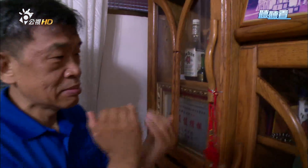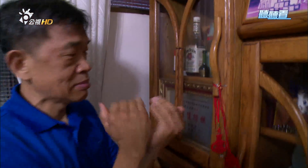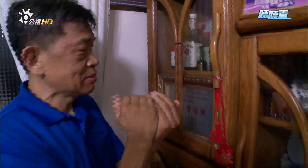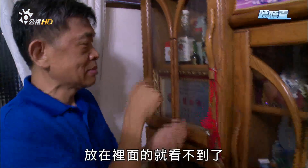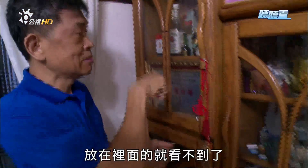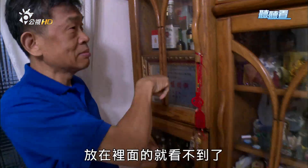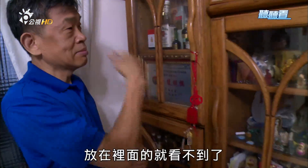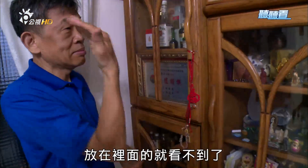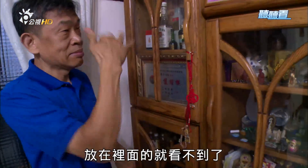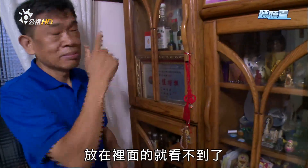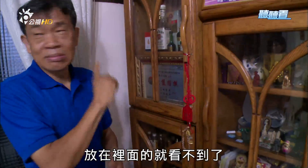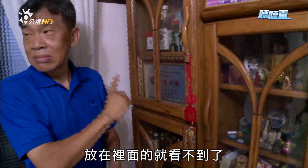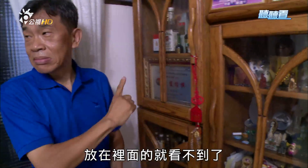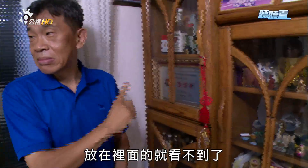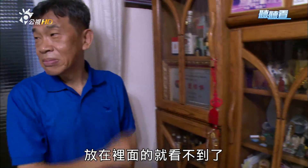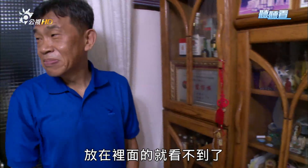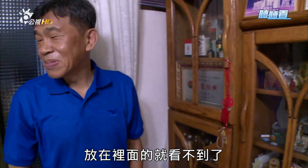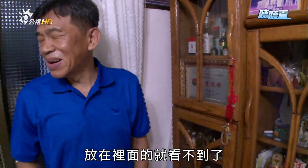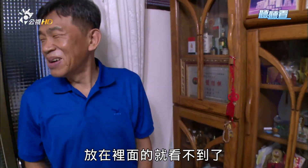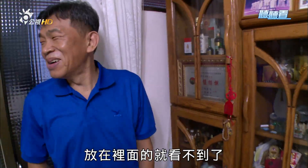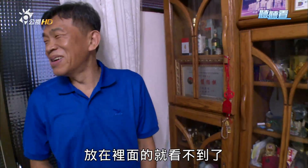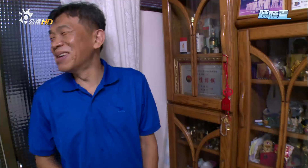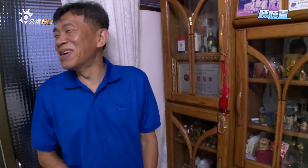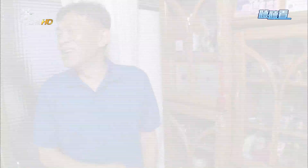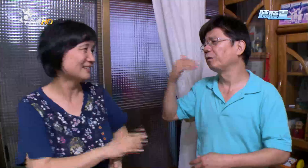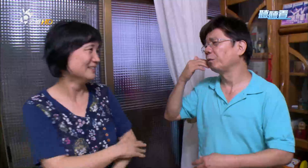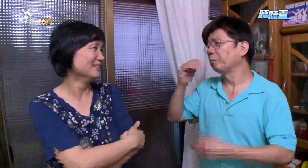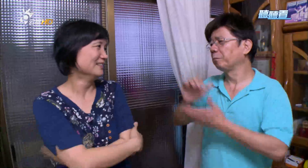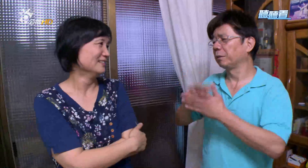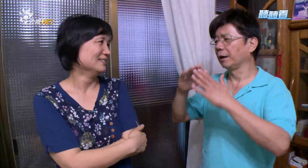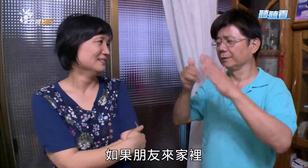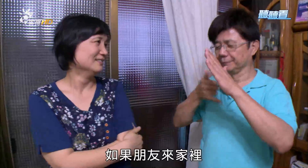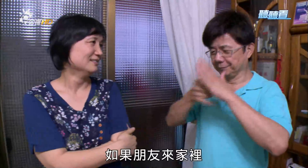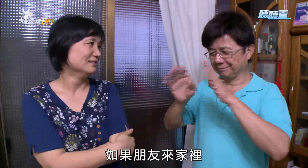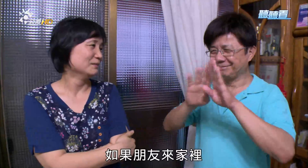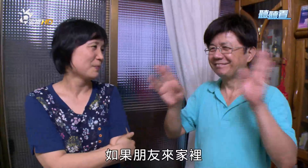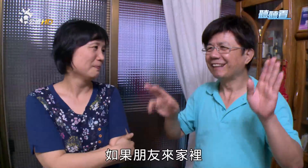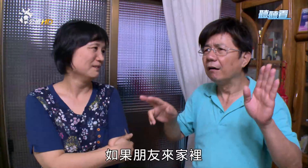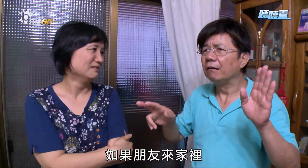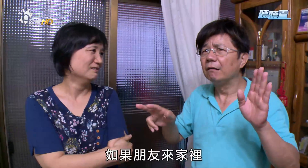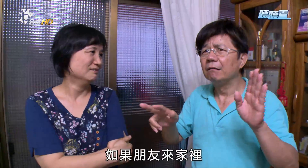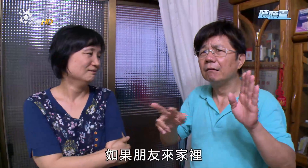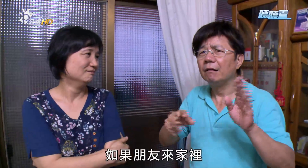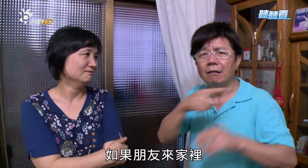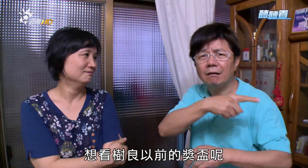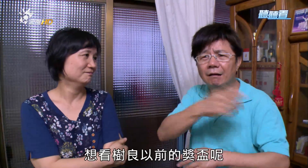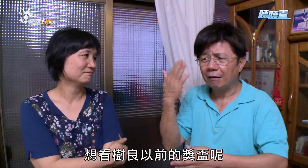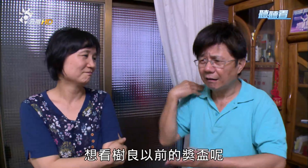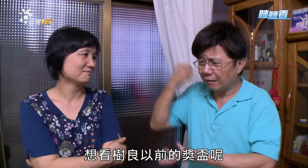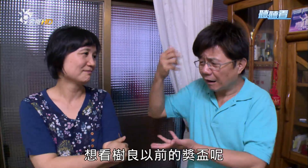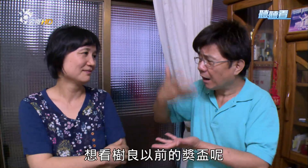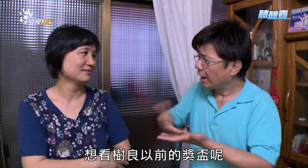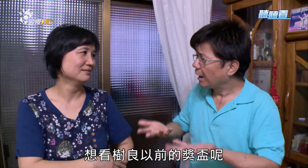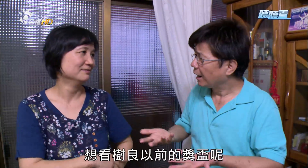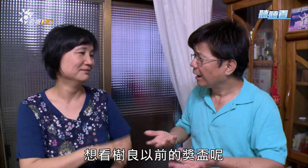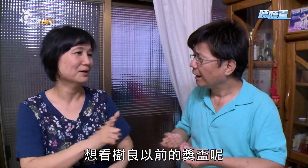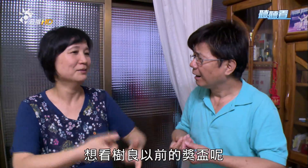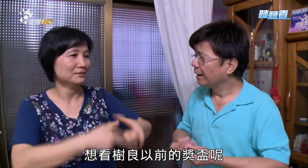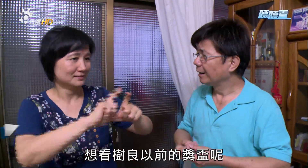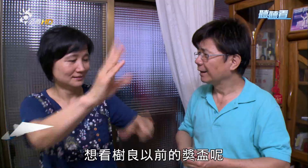了。 放在里面的就看不到了。如果朋友来家里啊。想看树良以前的奖杯呢？ 那